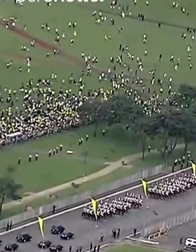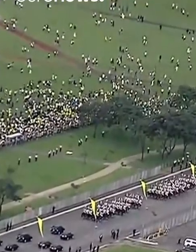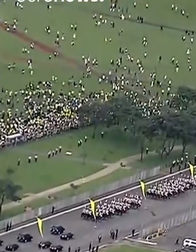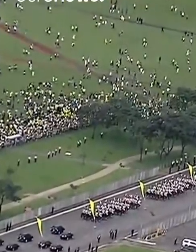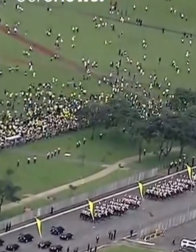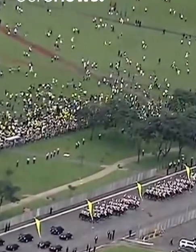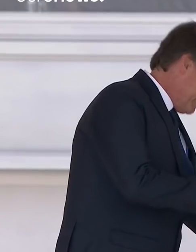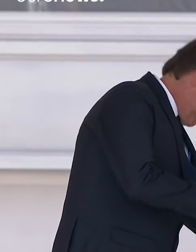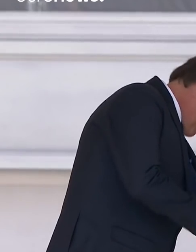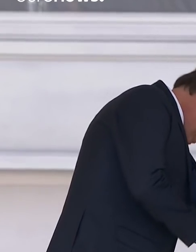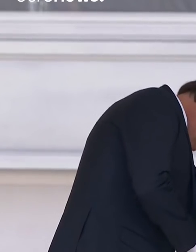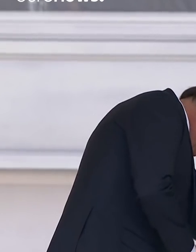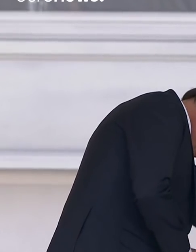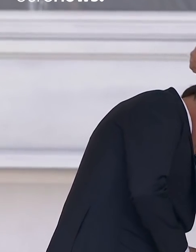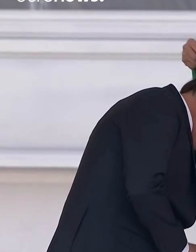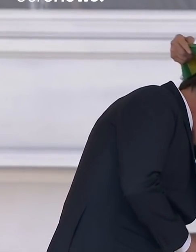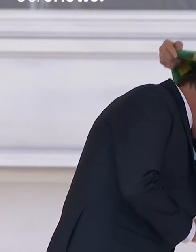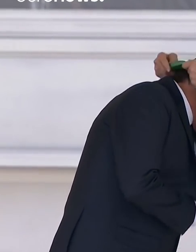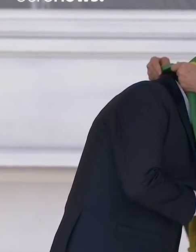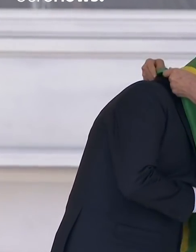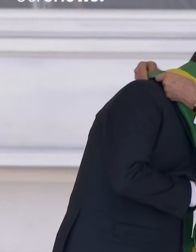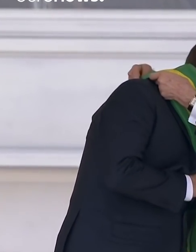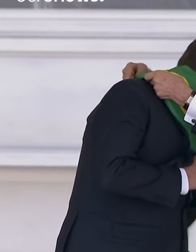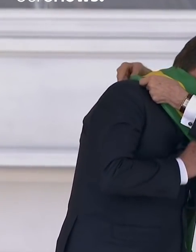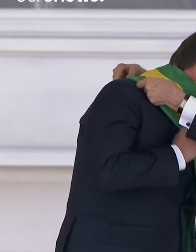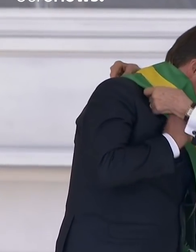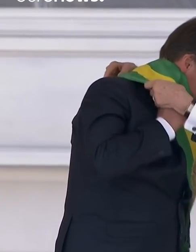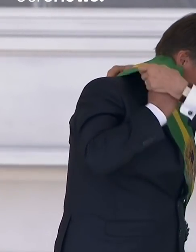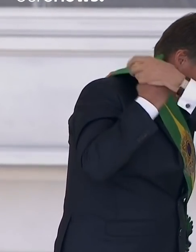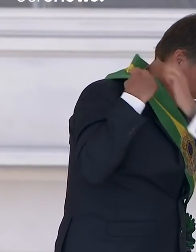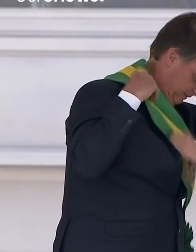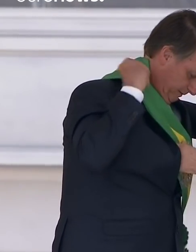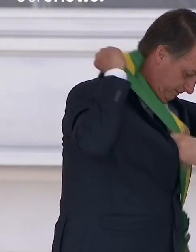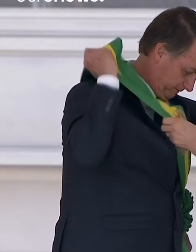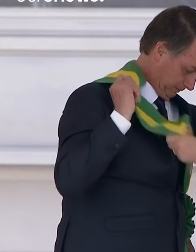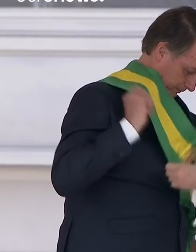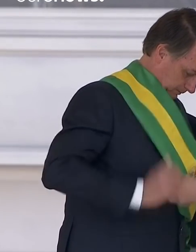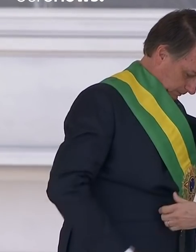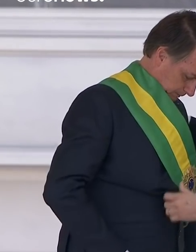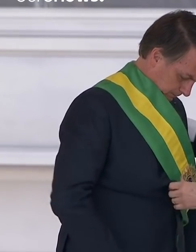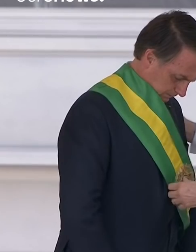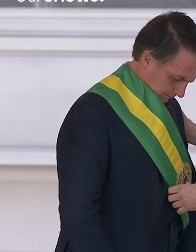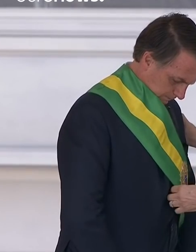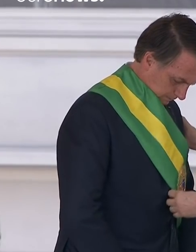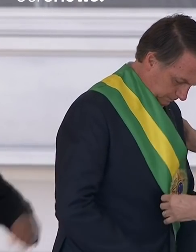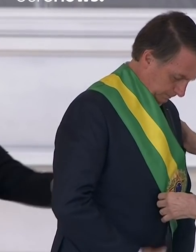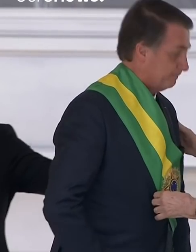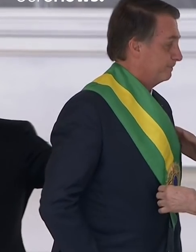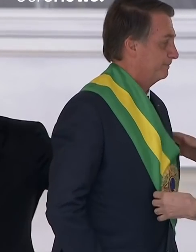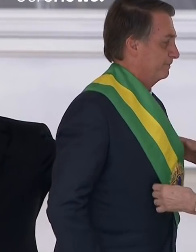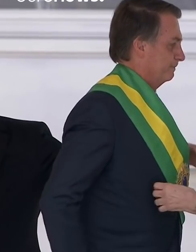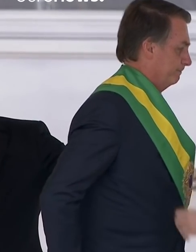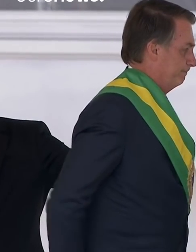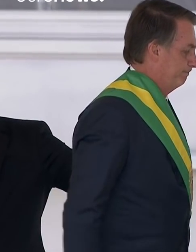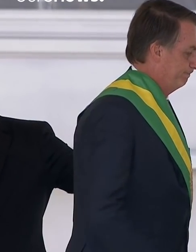palotába. Fordulatot jelent, hogy jobboldali jelöltként a baloldal 4 egymást követő győzelme után nyerte el az államfői